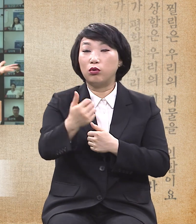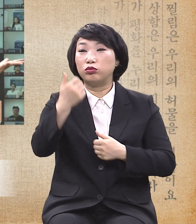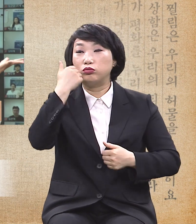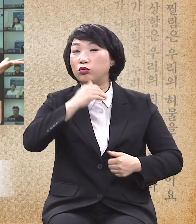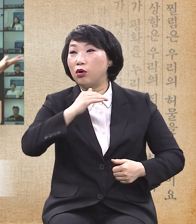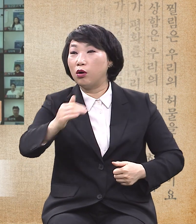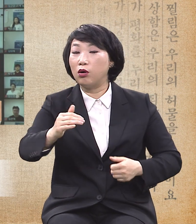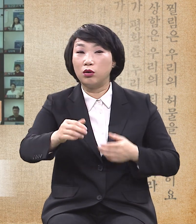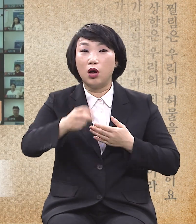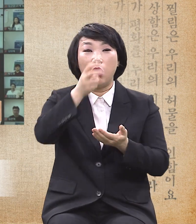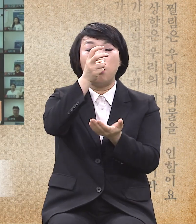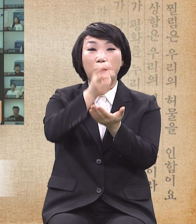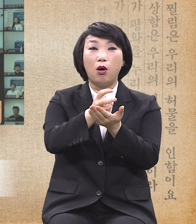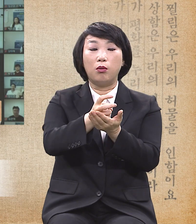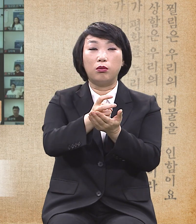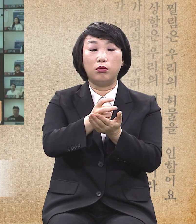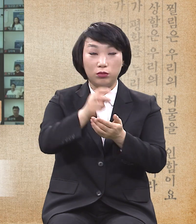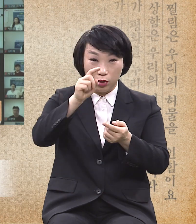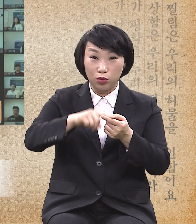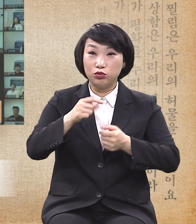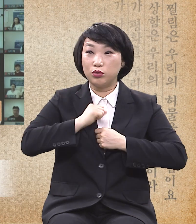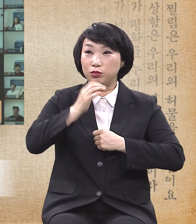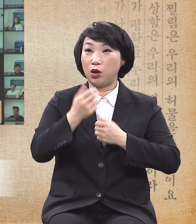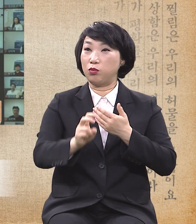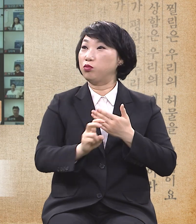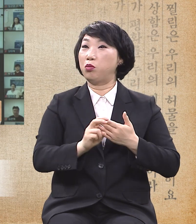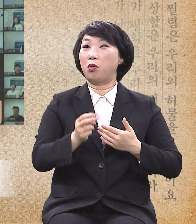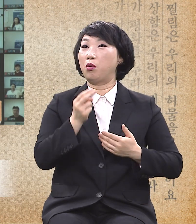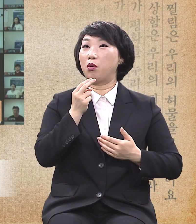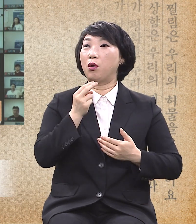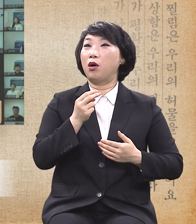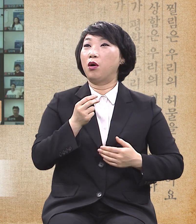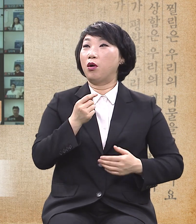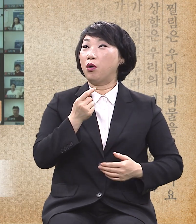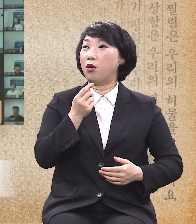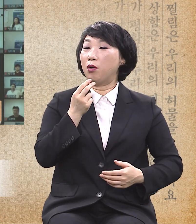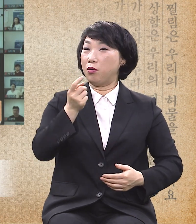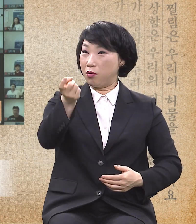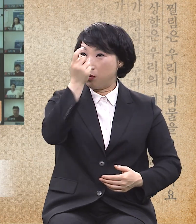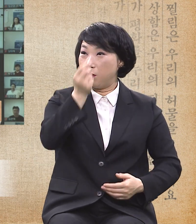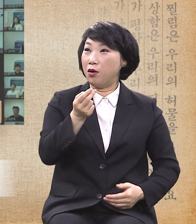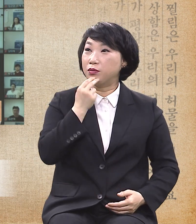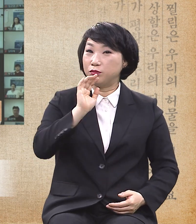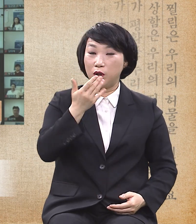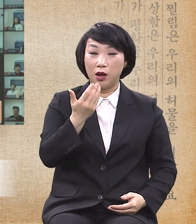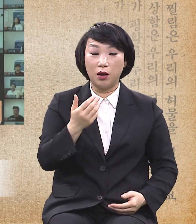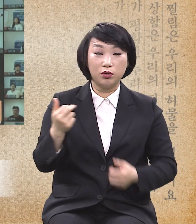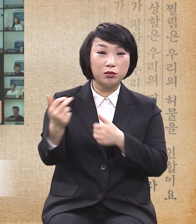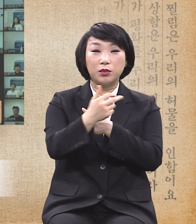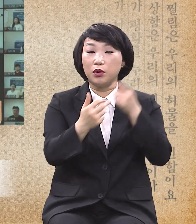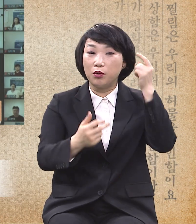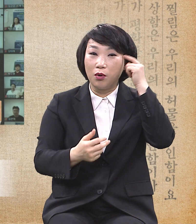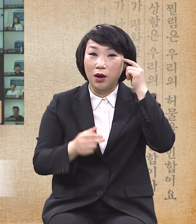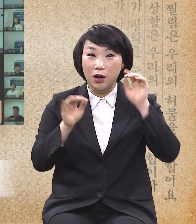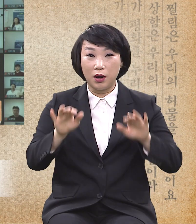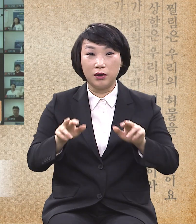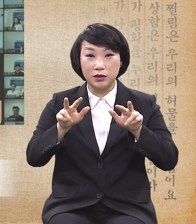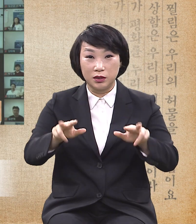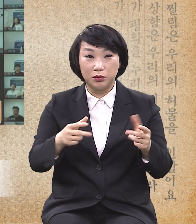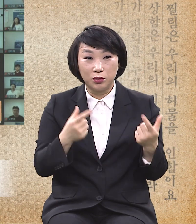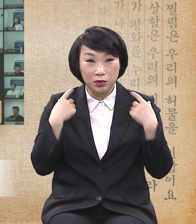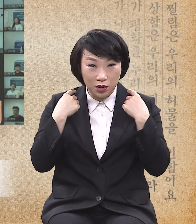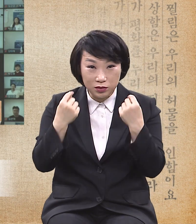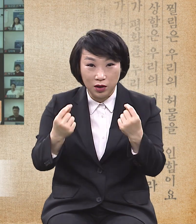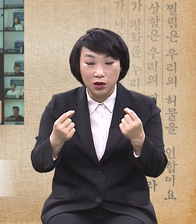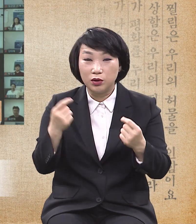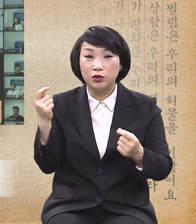내가 헌법에만 안 걸리면 되는 거지. 내가 무슨 시비야. 지금 여전히 똑같이